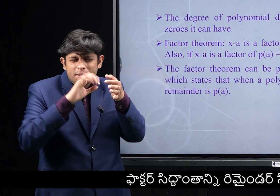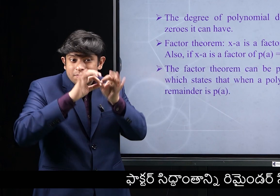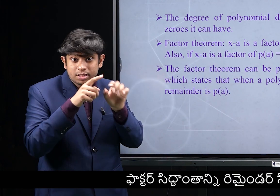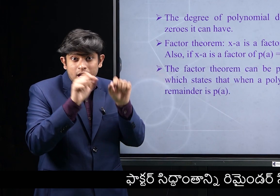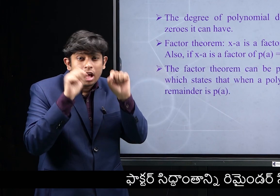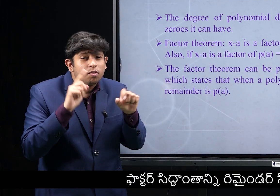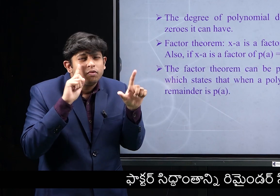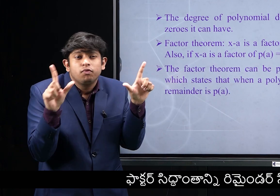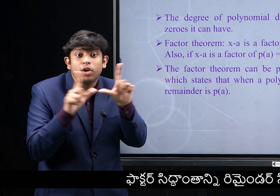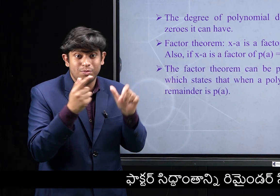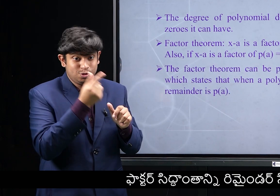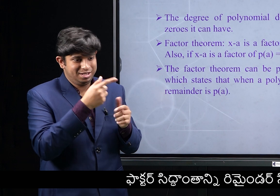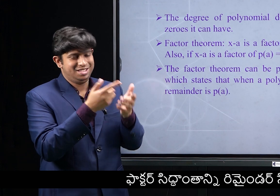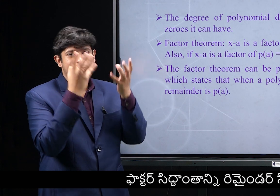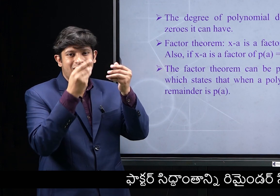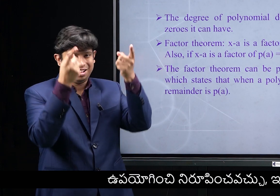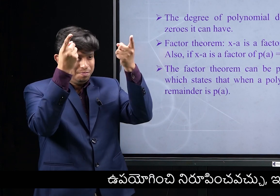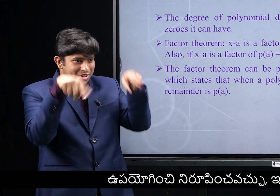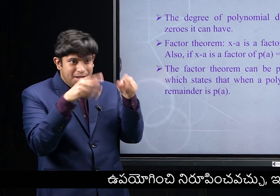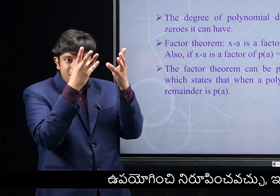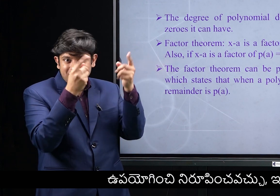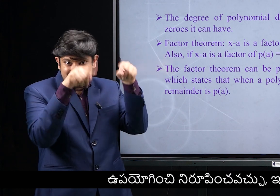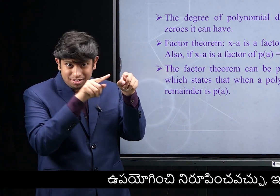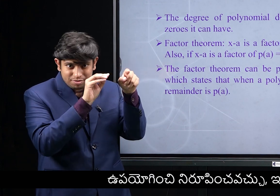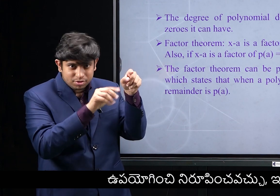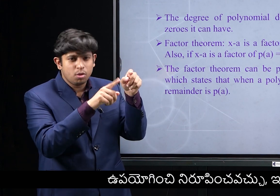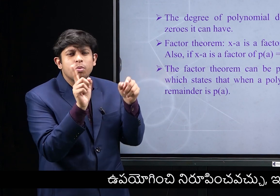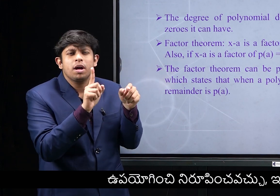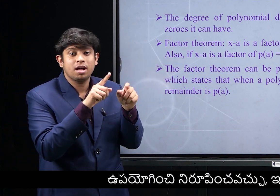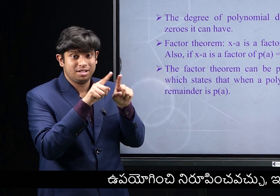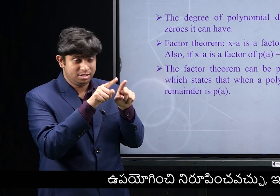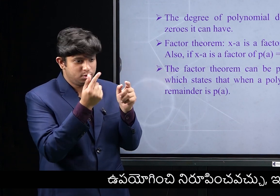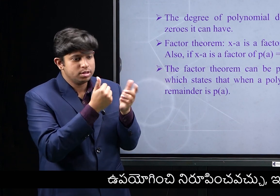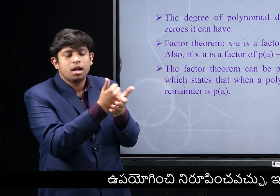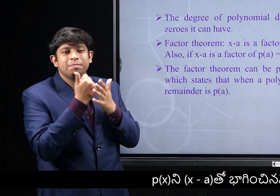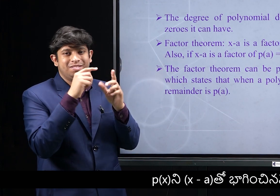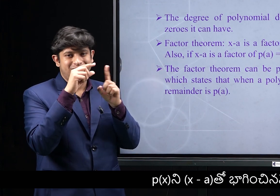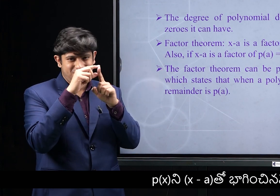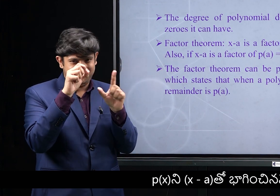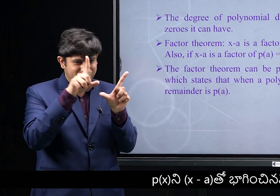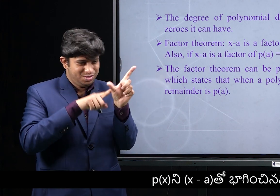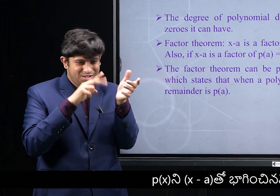ఫ్యాక్టర్ సిద్ధాంతాన్ని రిమైండర్ సిద్ధాంతాన్ని ఉపయోగించి నిరూపించవచ్చు. ఇదొక బహుపది pxని